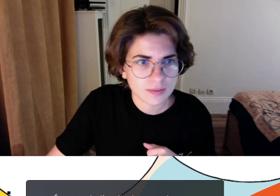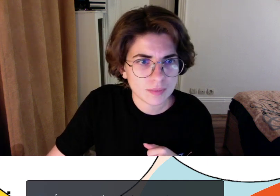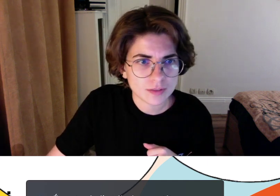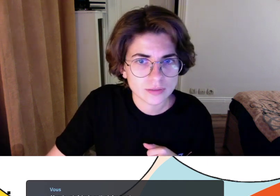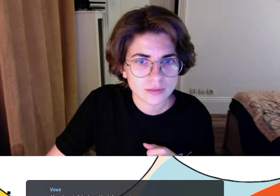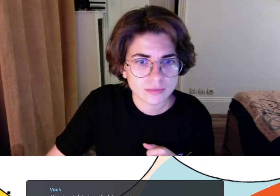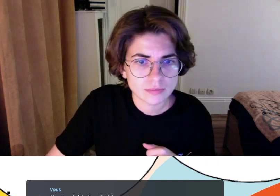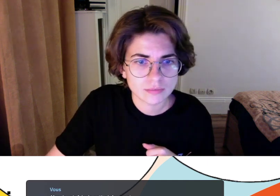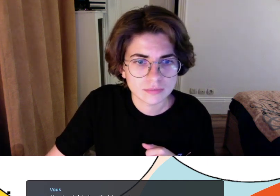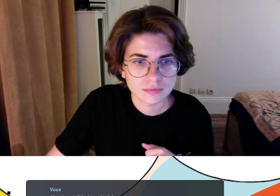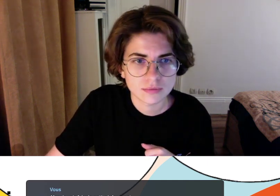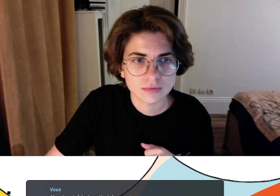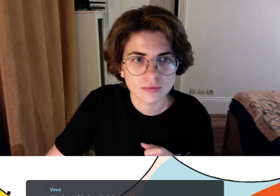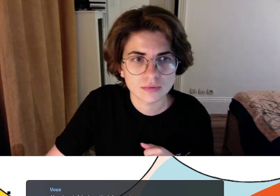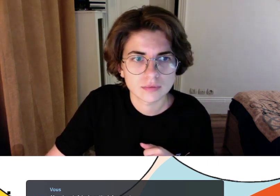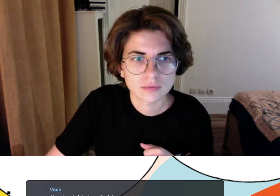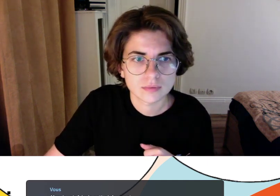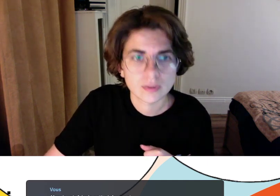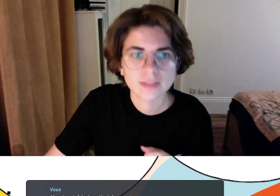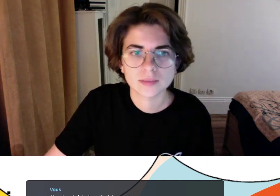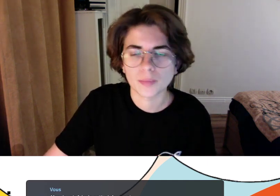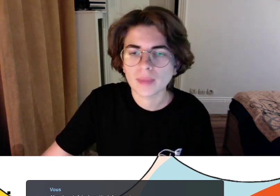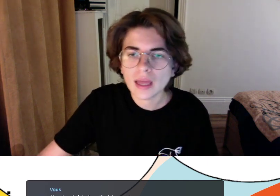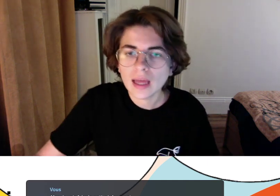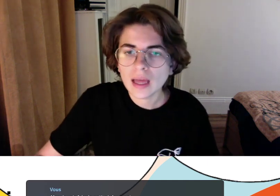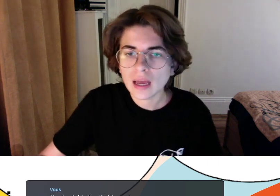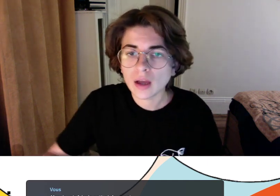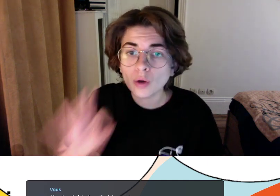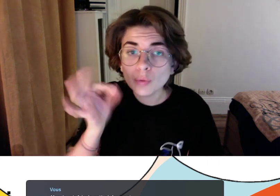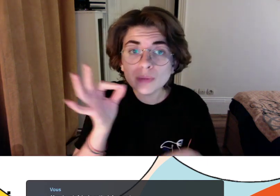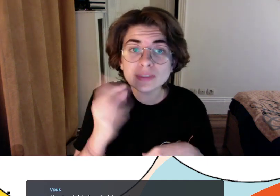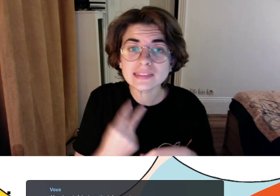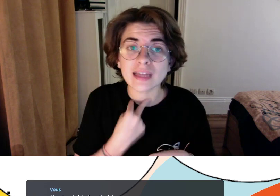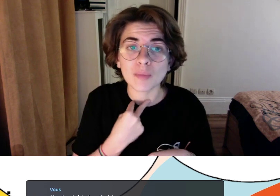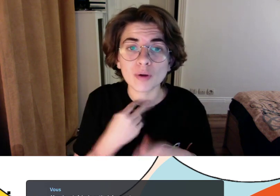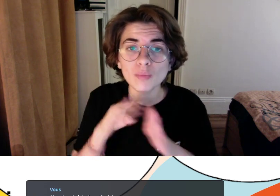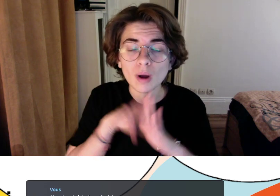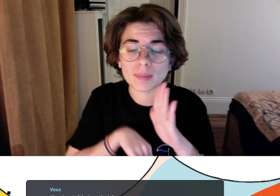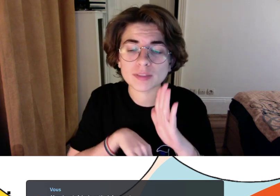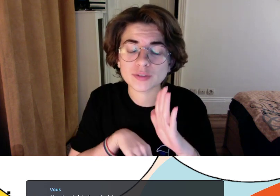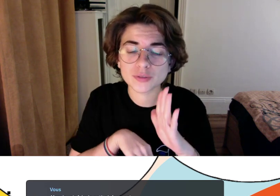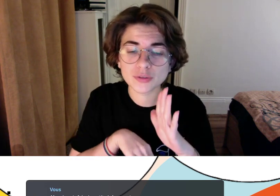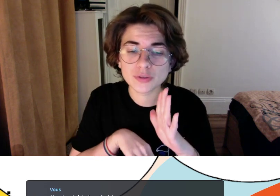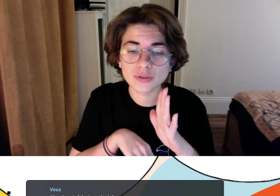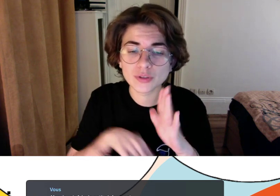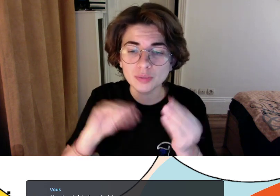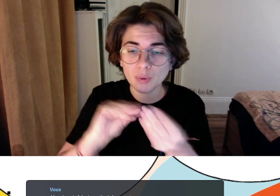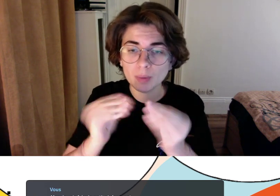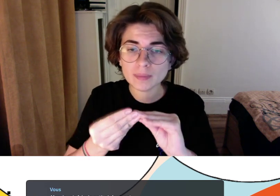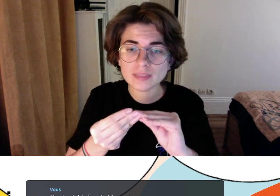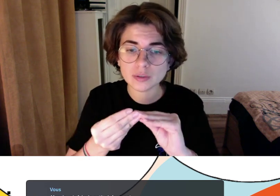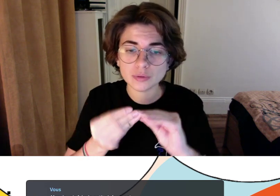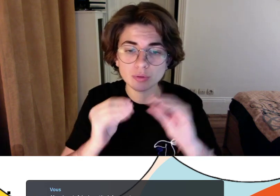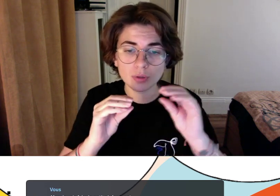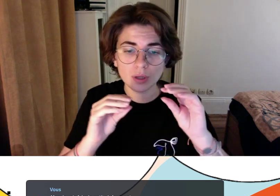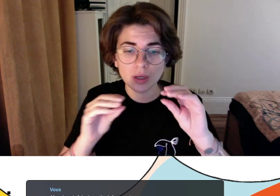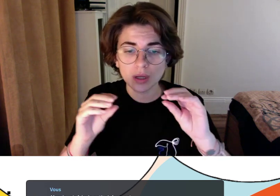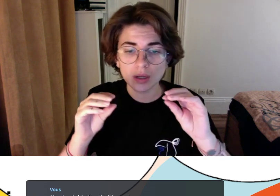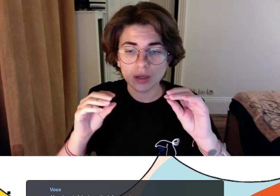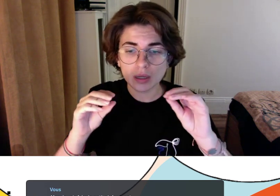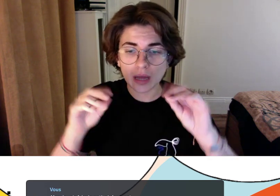J'espère que ça va marcher. Ouais, oui, oui, ça bug moins parce que le problème, c'est